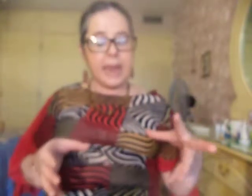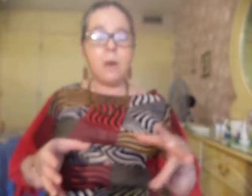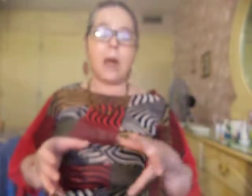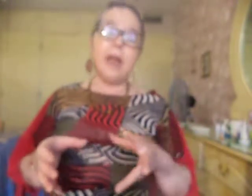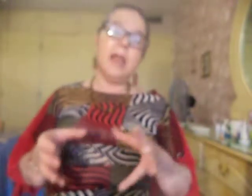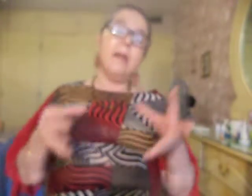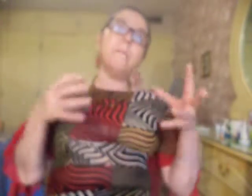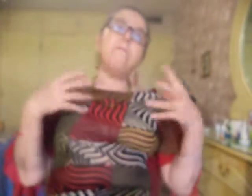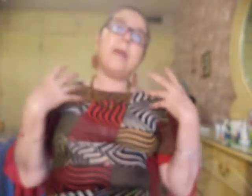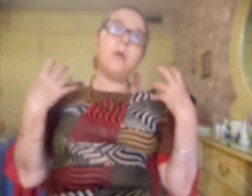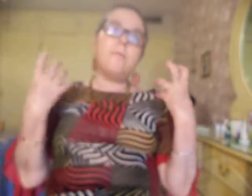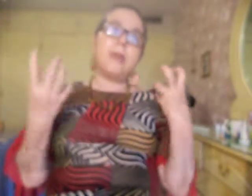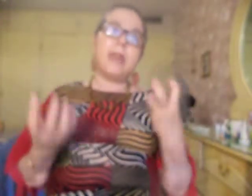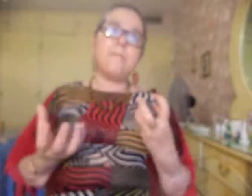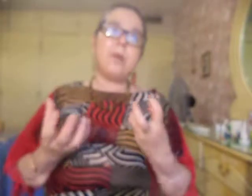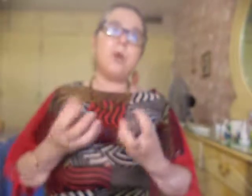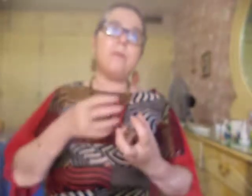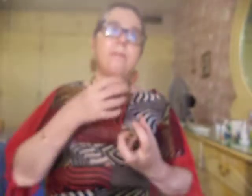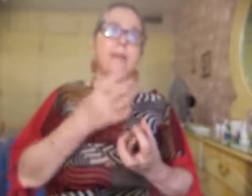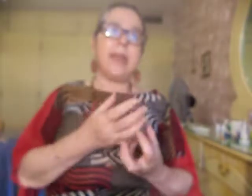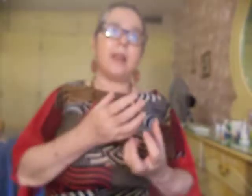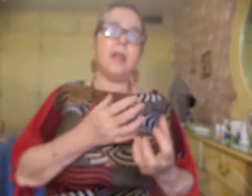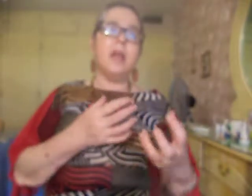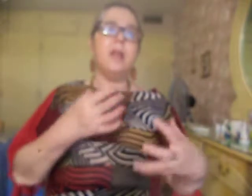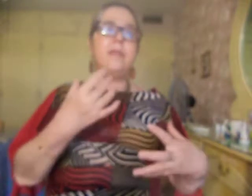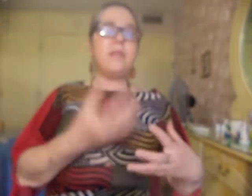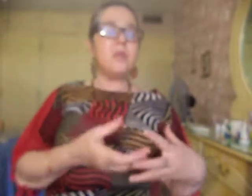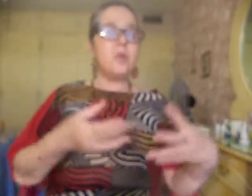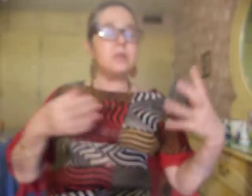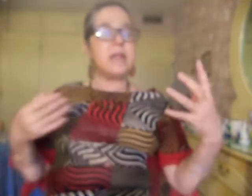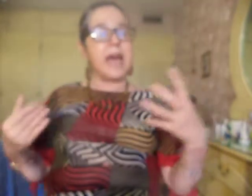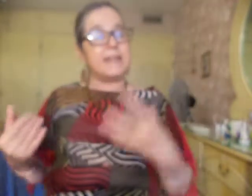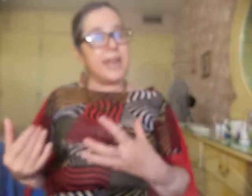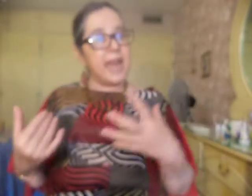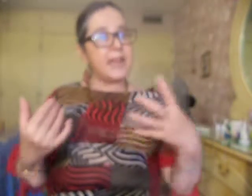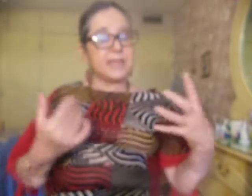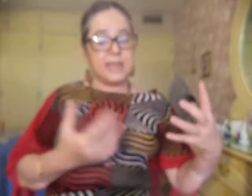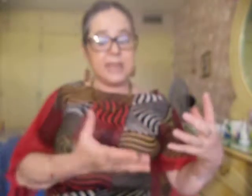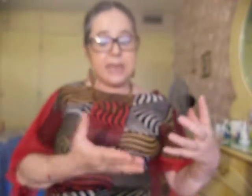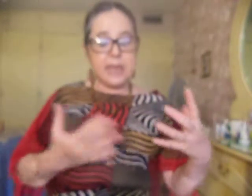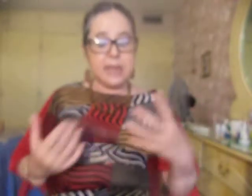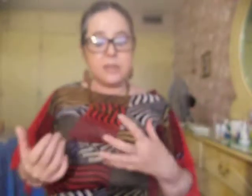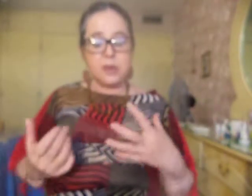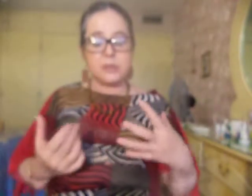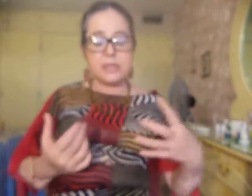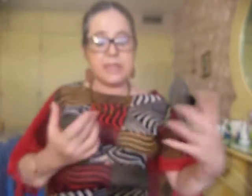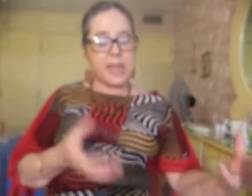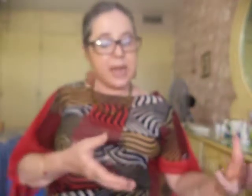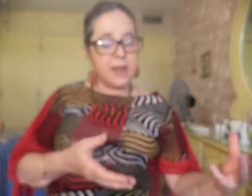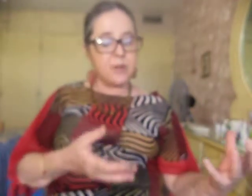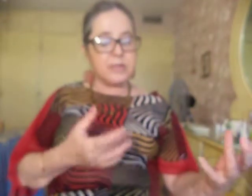agua. Pero por ejemplo, beber de 2 a 3 litros diarios de